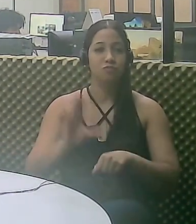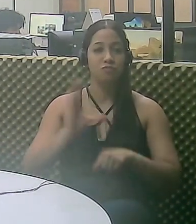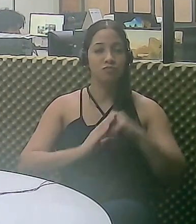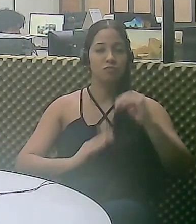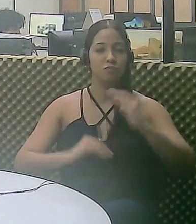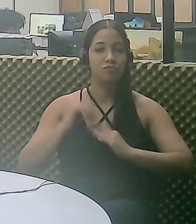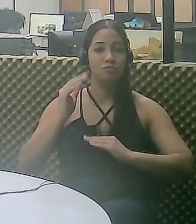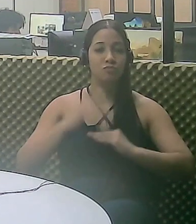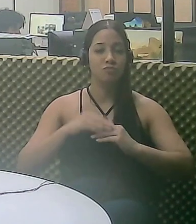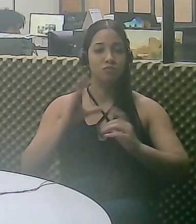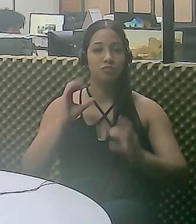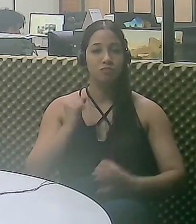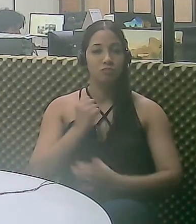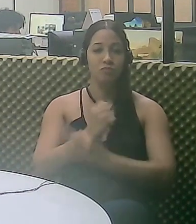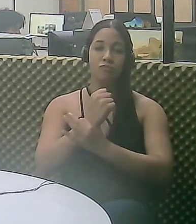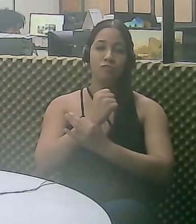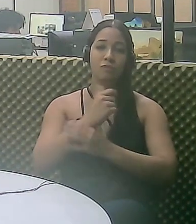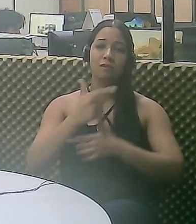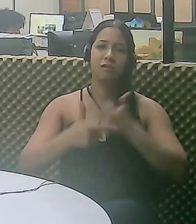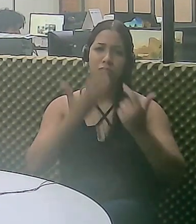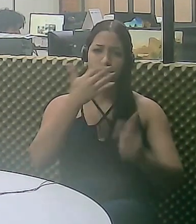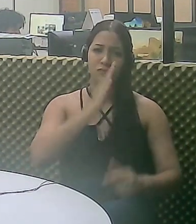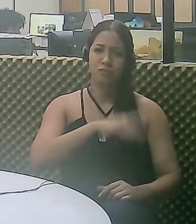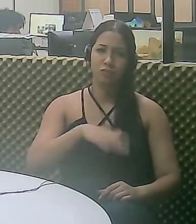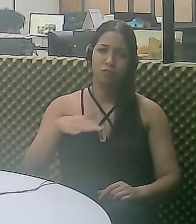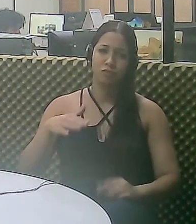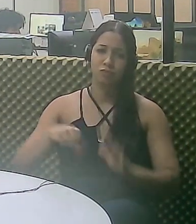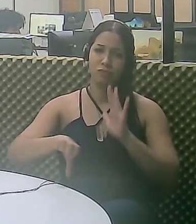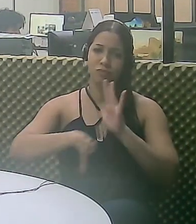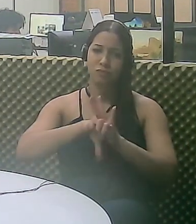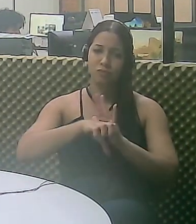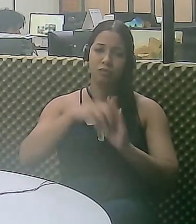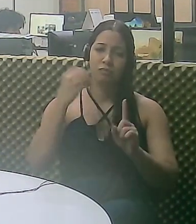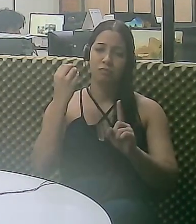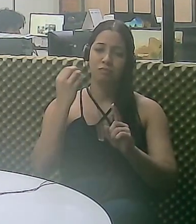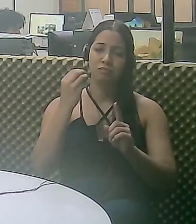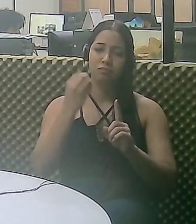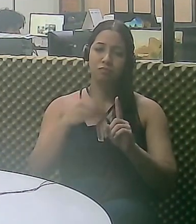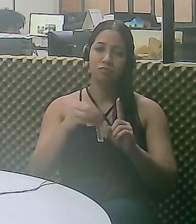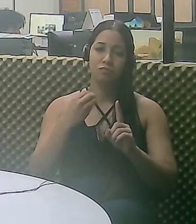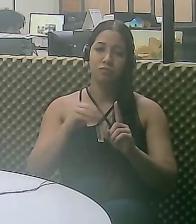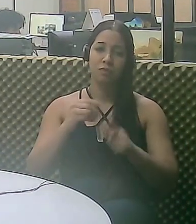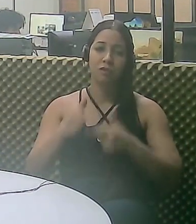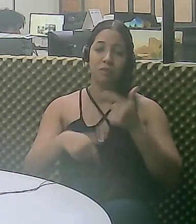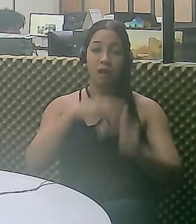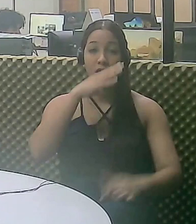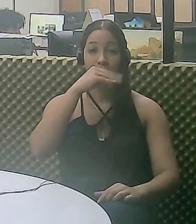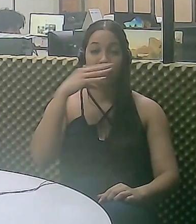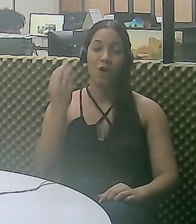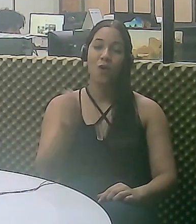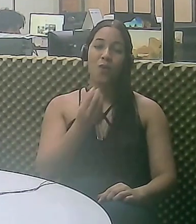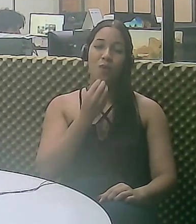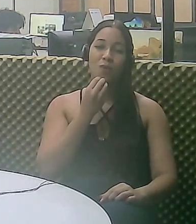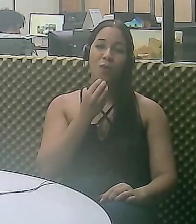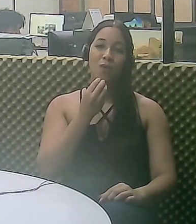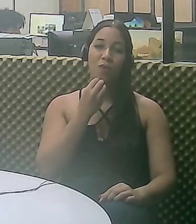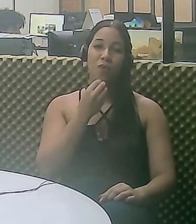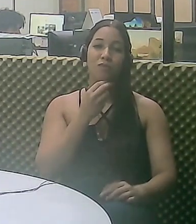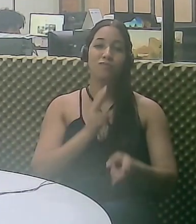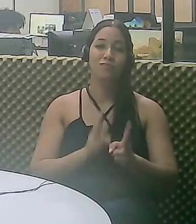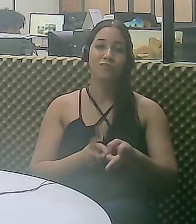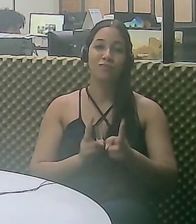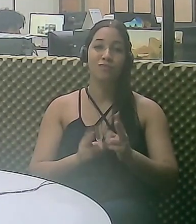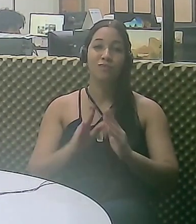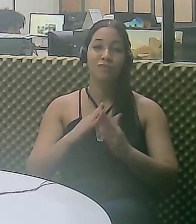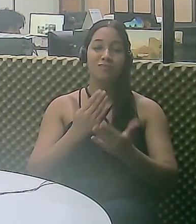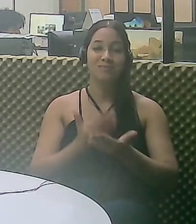profissional, proteção contra o trabalho infantil e a precarização do trabalho adolescente e oportunidades para permanecer